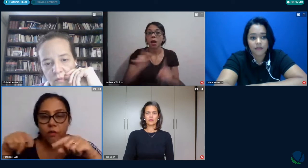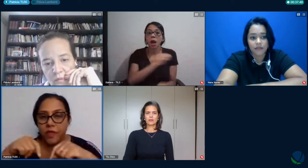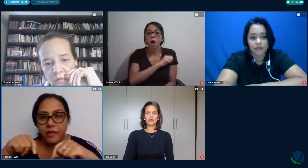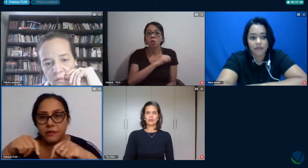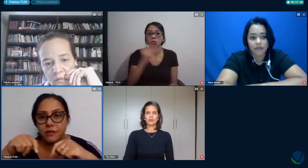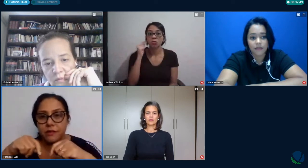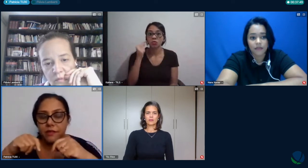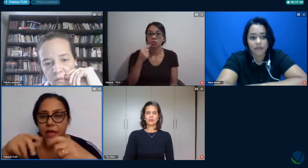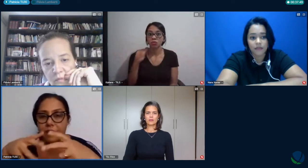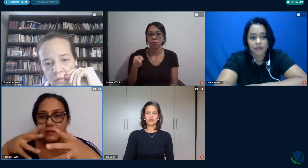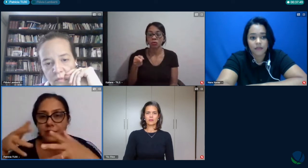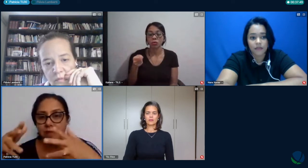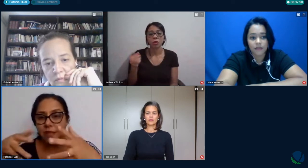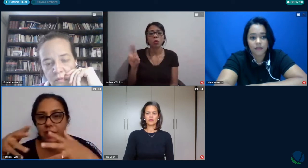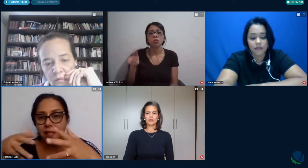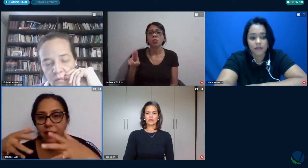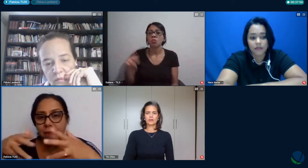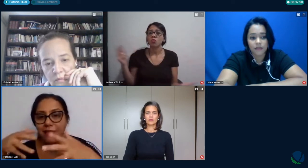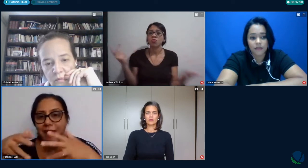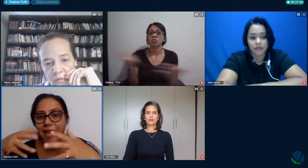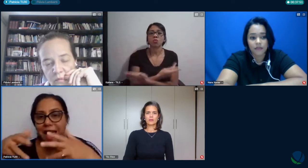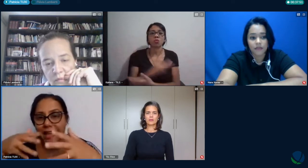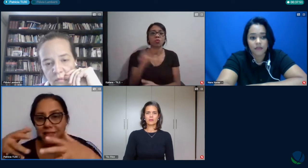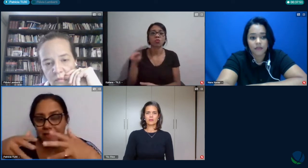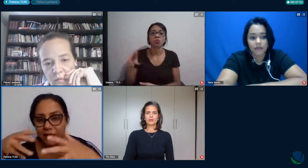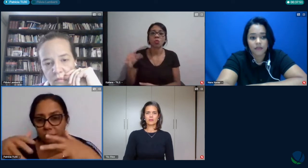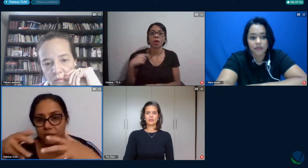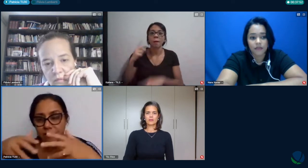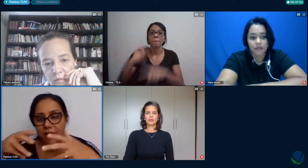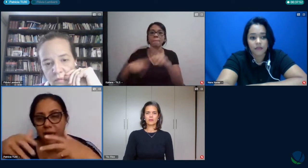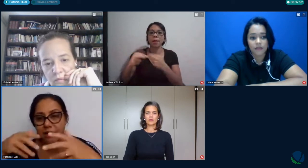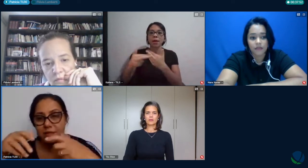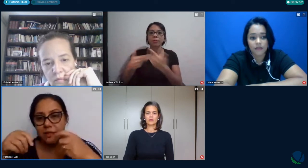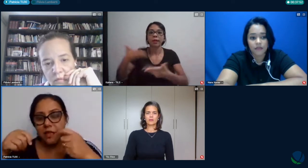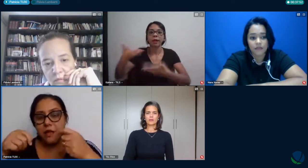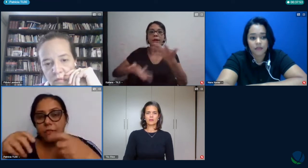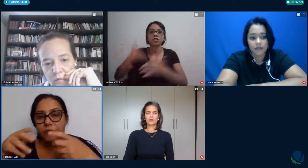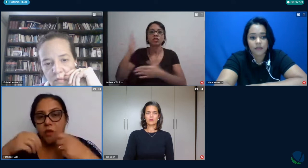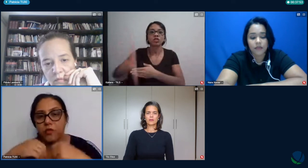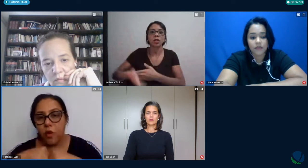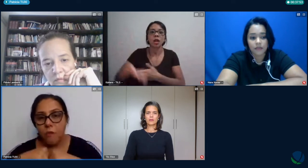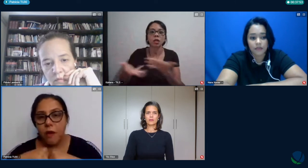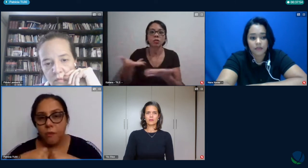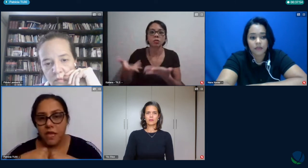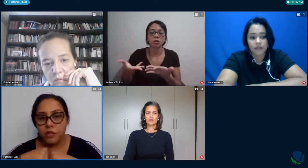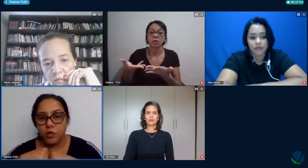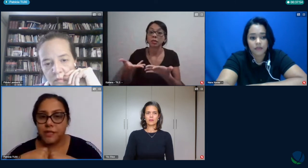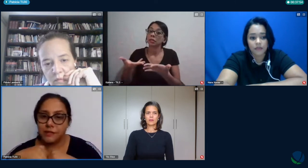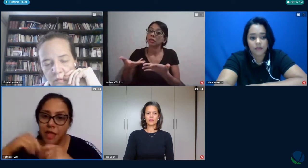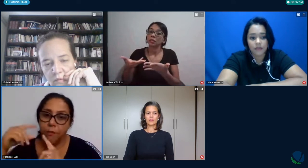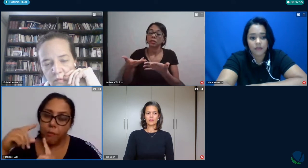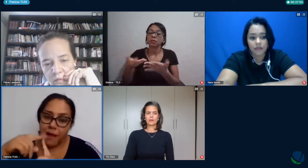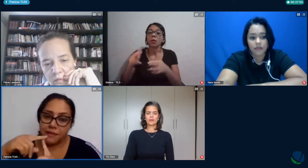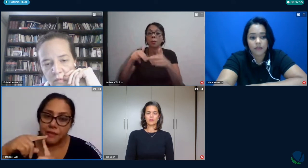nunca acontece dele ter materiais em língua de sinais, então, normalmente, o exemplo passa a